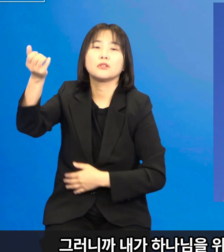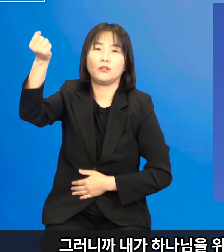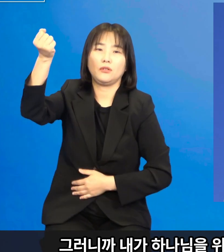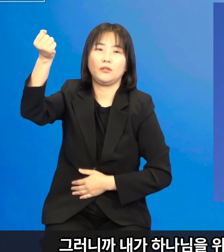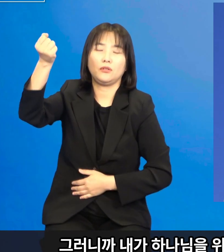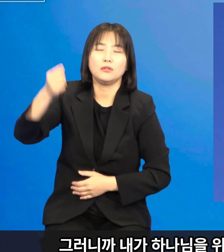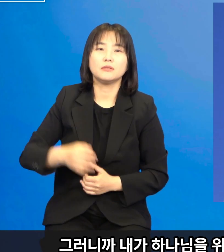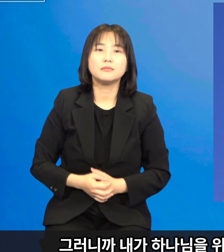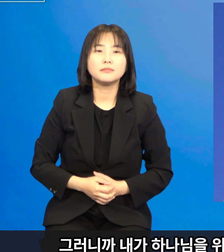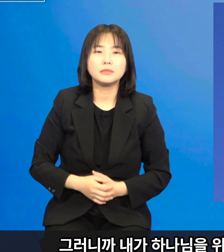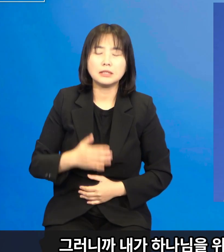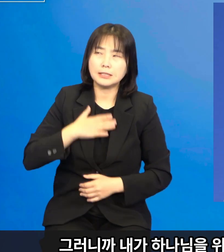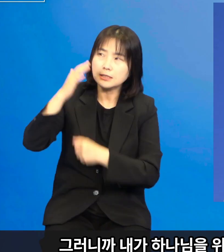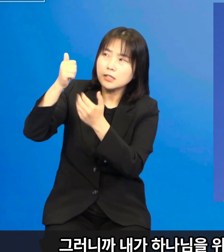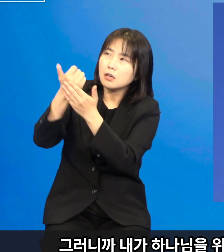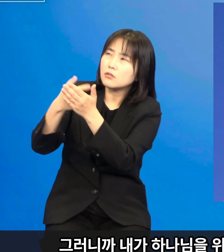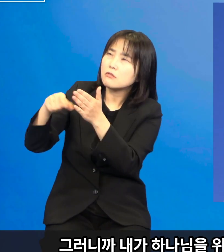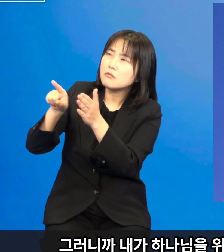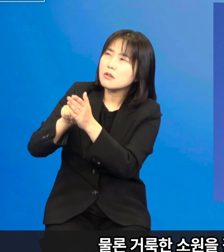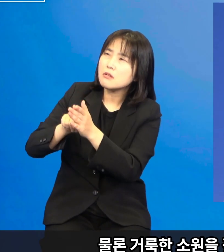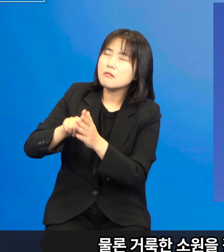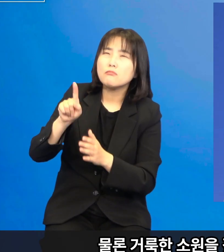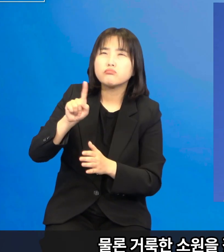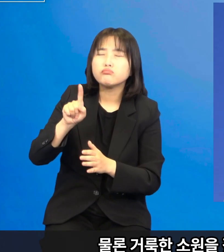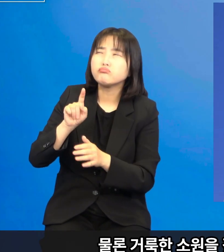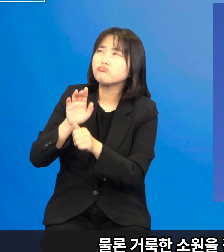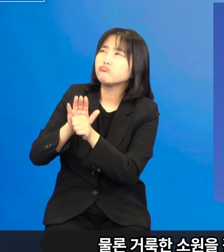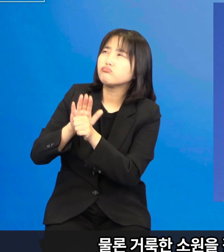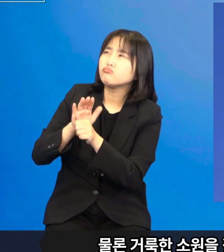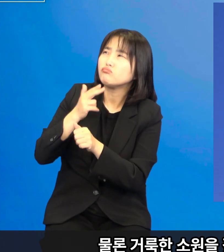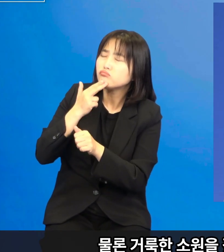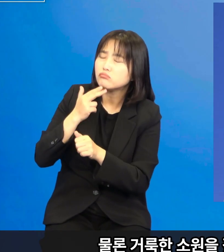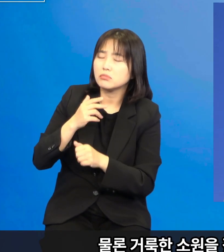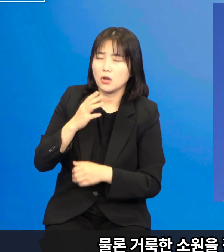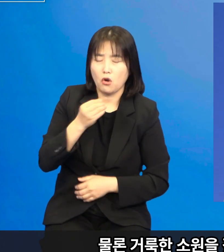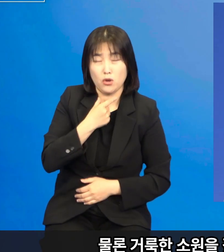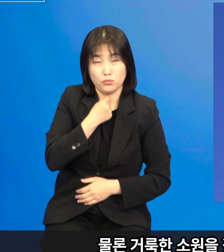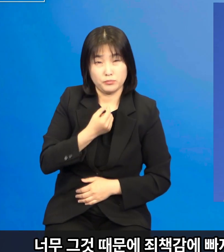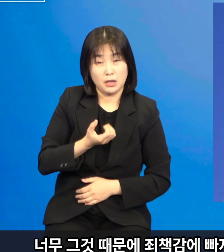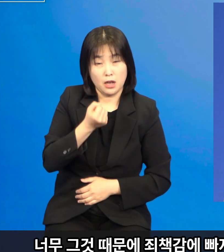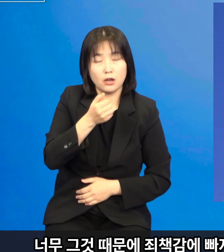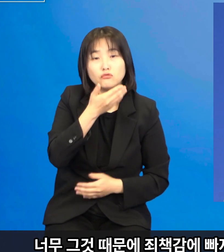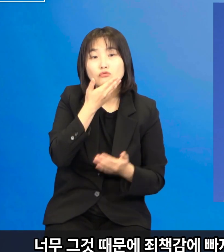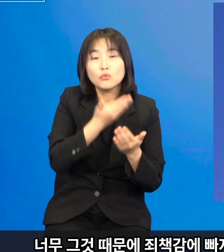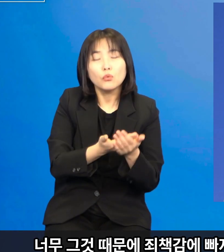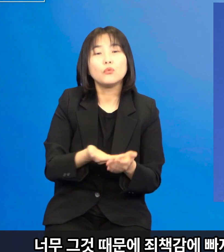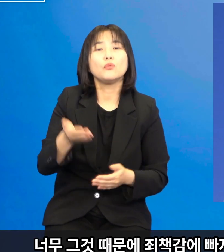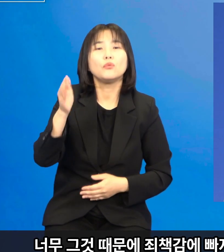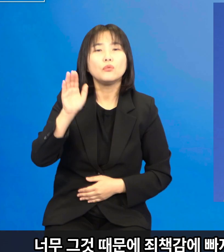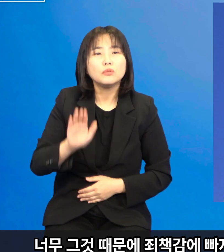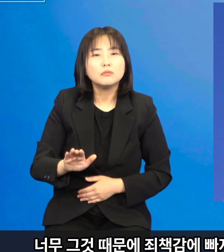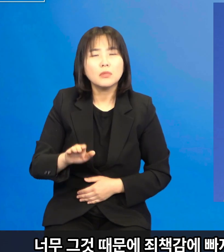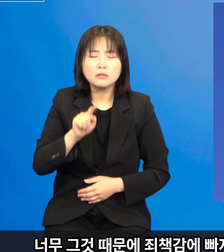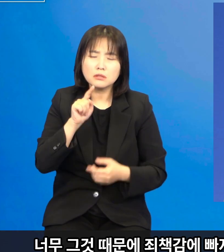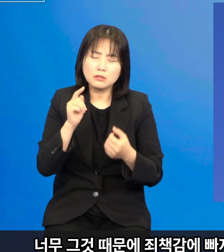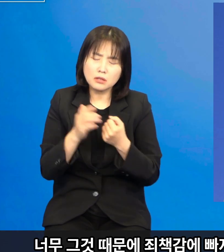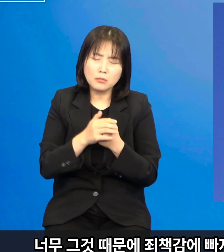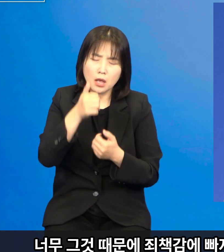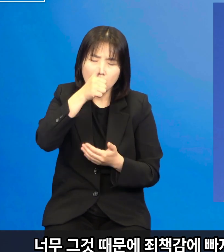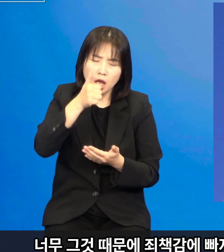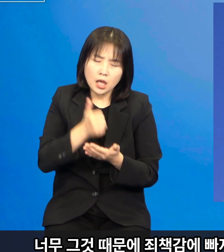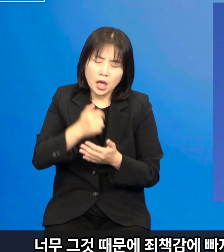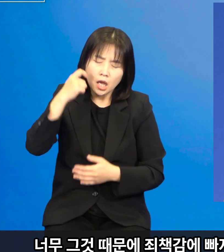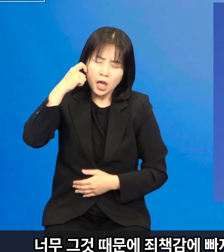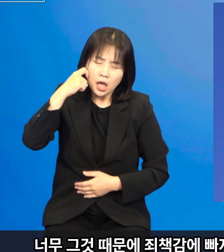그러니까 내가 하나님을 위해 아무것도 한 것이 없구나, 물론 거룩한 소원을 갖는 것은 중요하지만 너무 그것 때문에 죄책감에